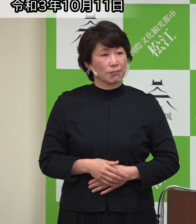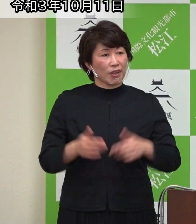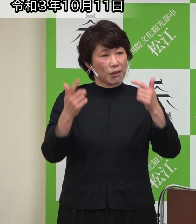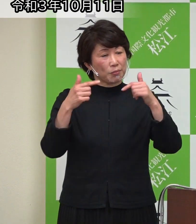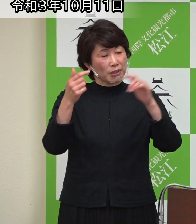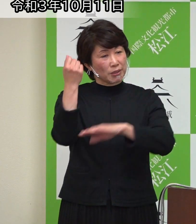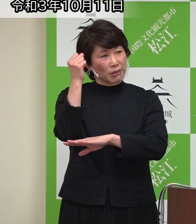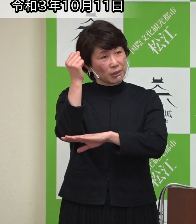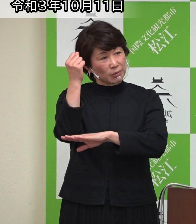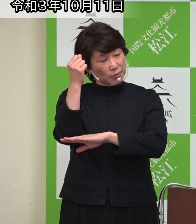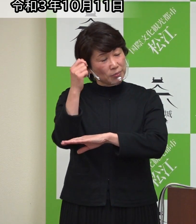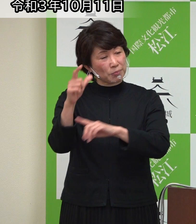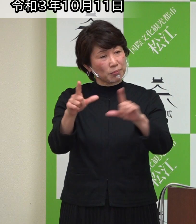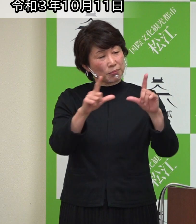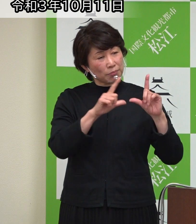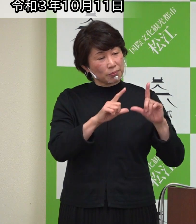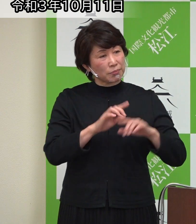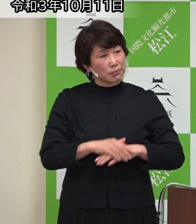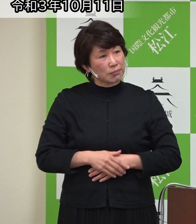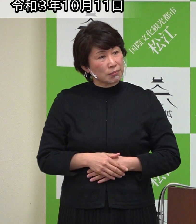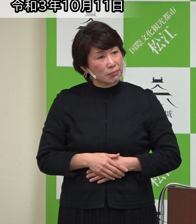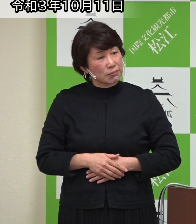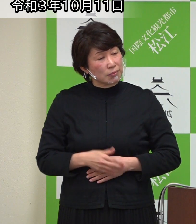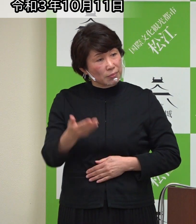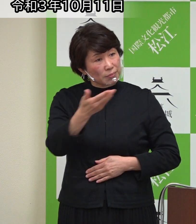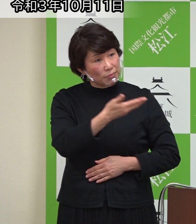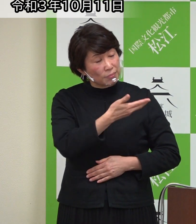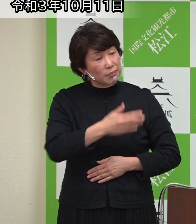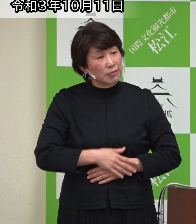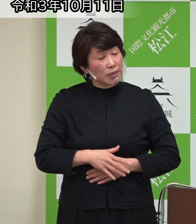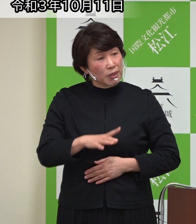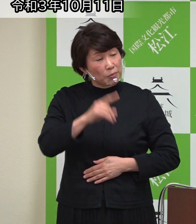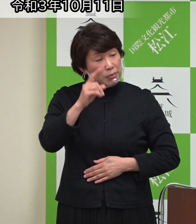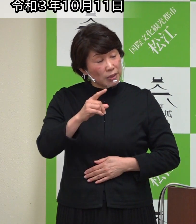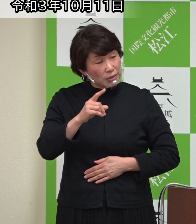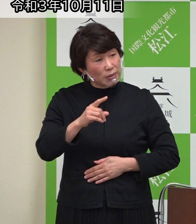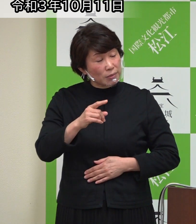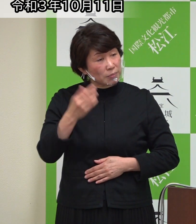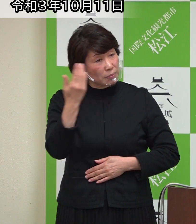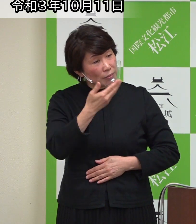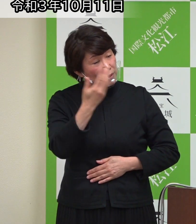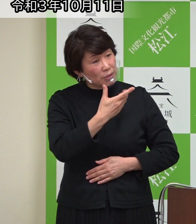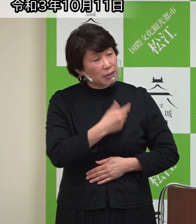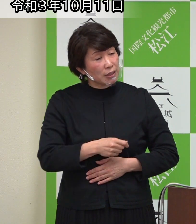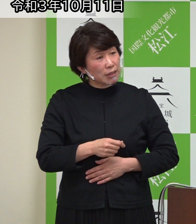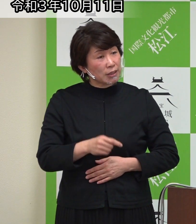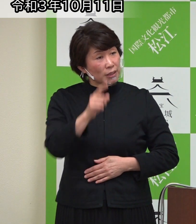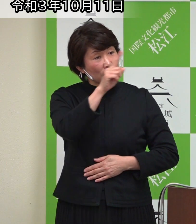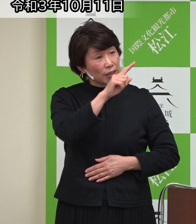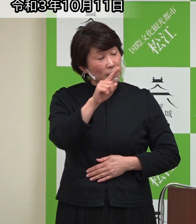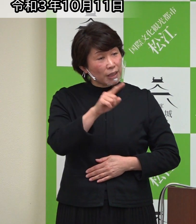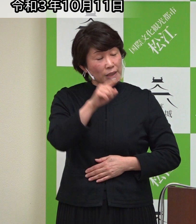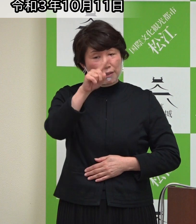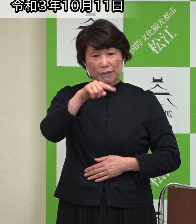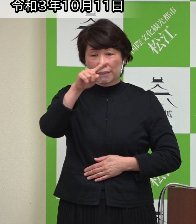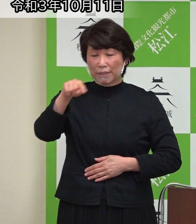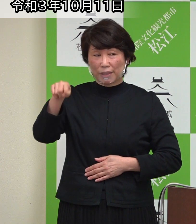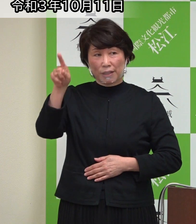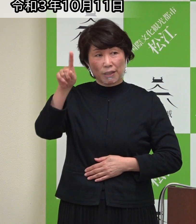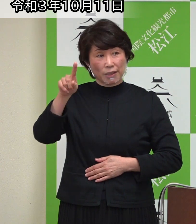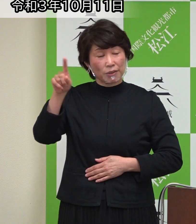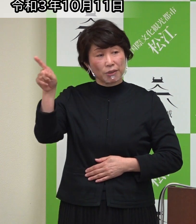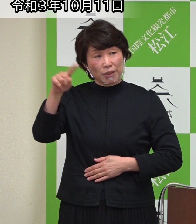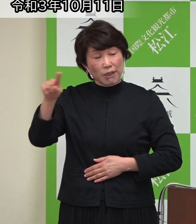毎日新聞の小坂です。まず初めにお尋ねしたいんですけれども、SNS をどんな人